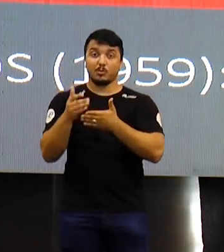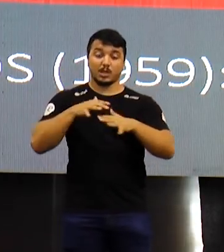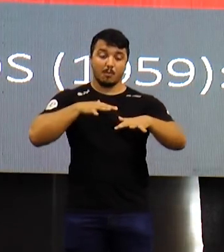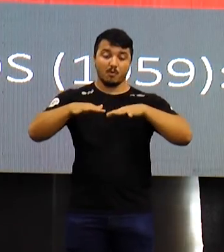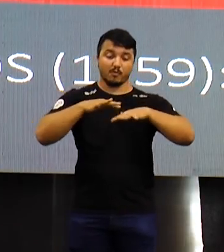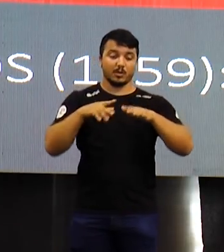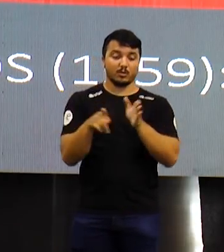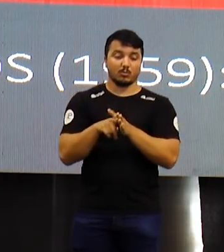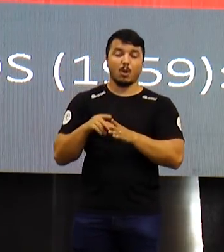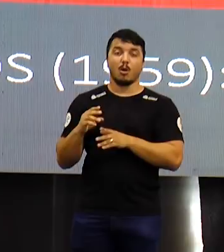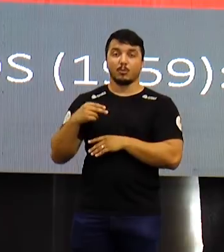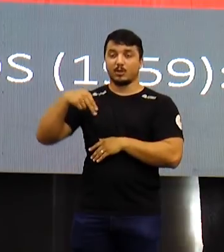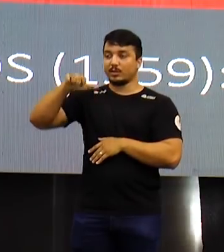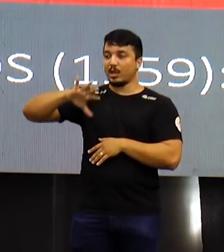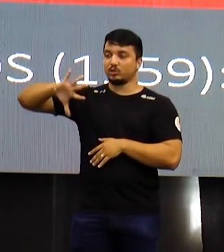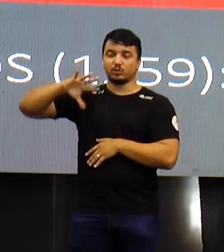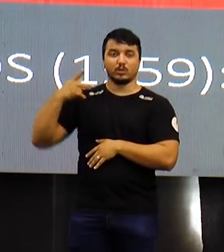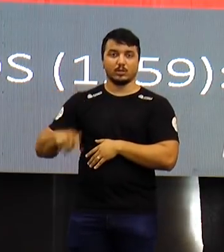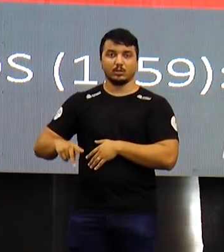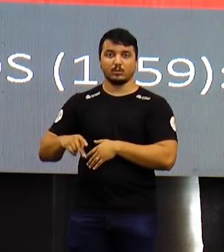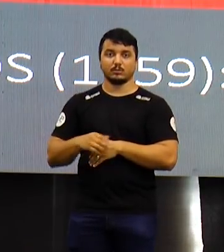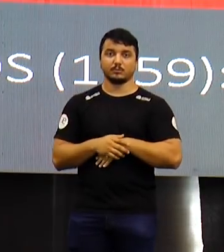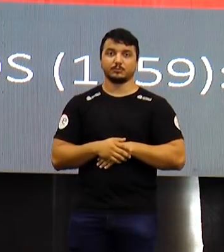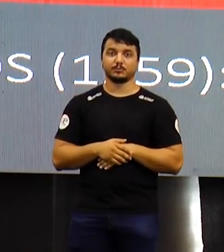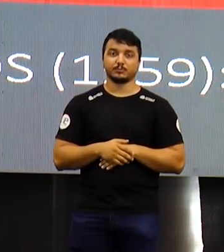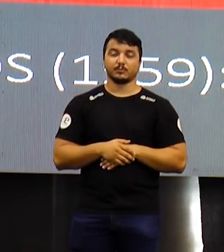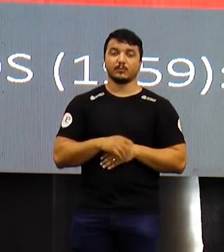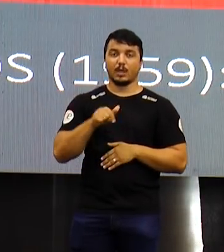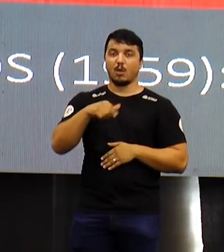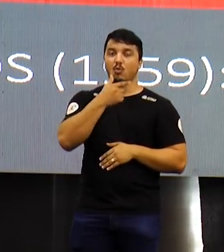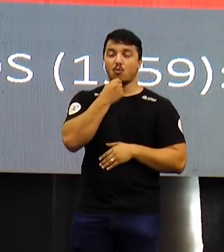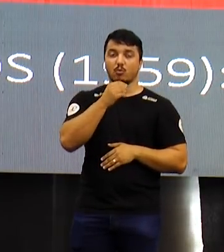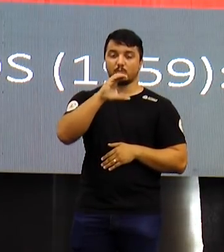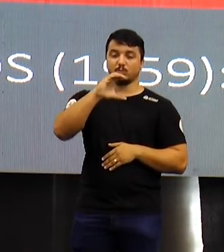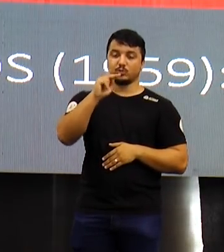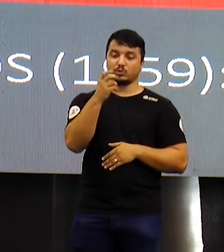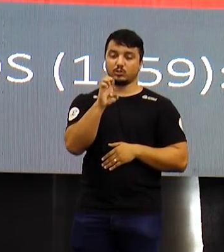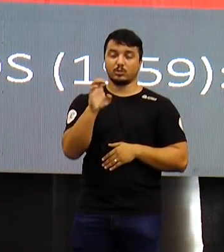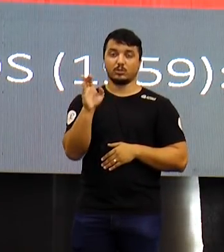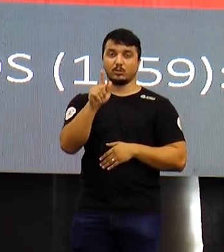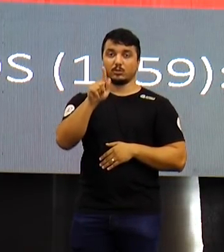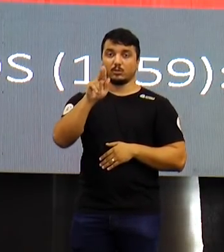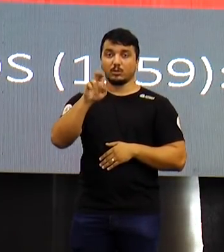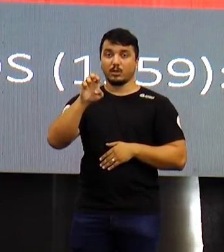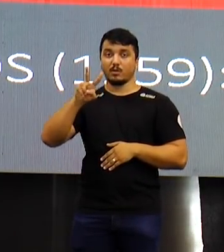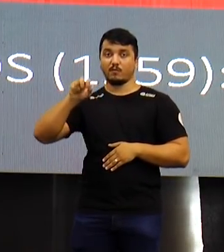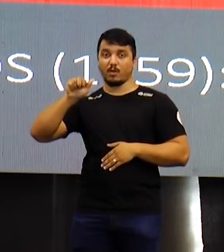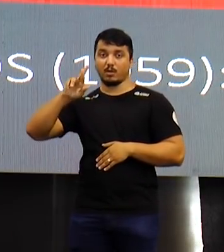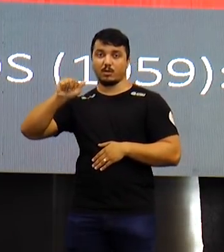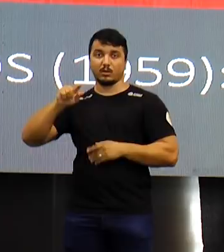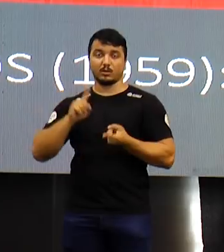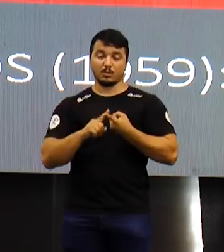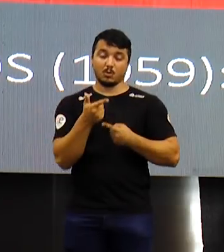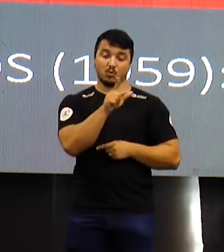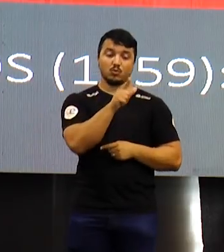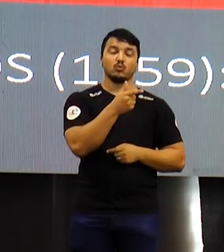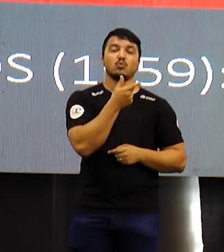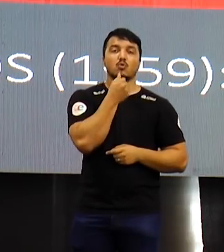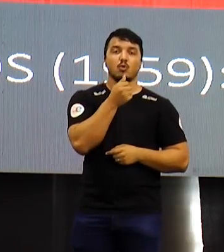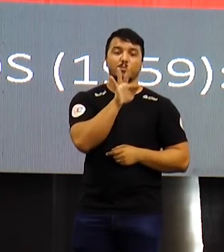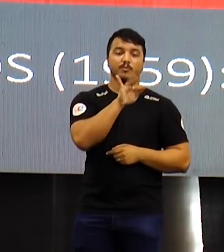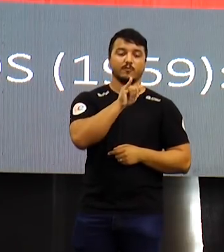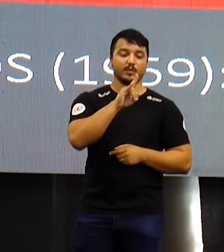movimento nacionalista. Ernesto Che Guevara, Fidel Castro, articulados com o